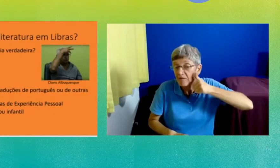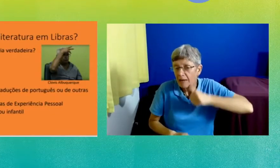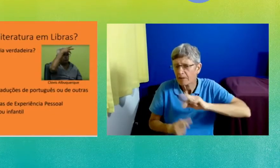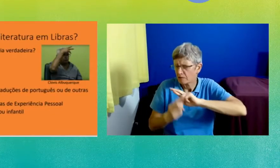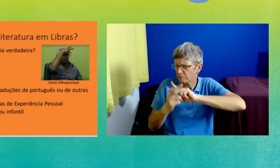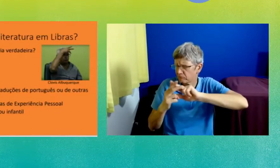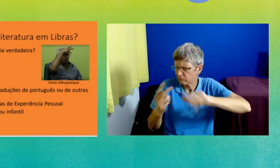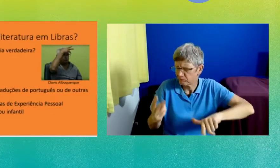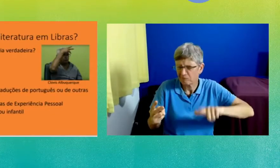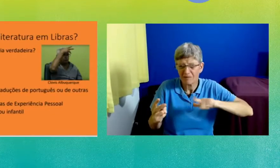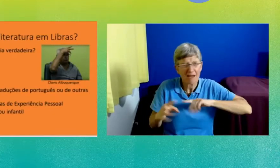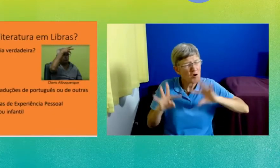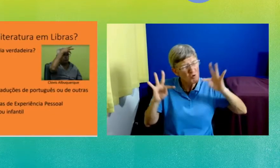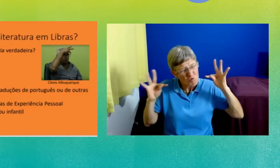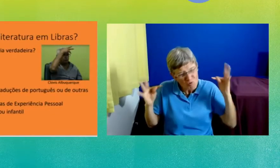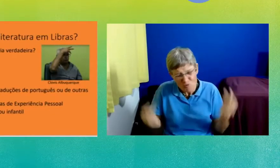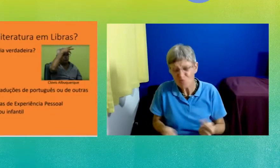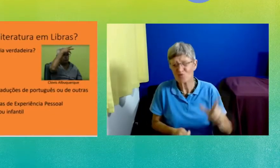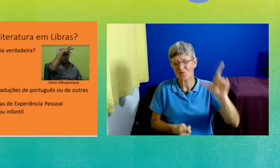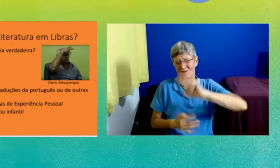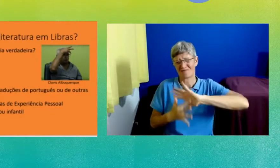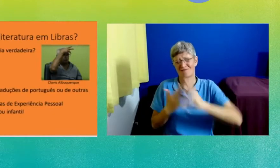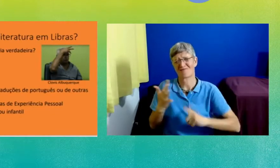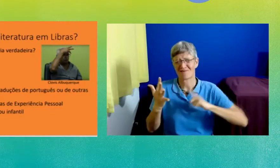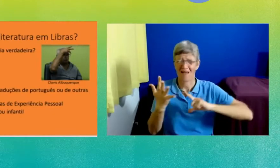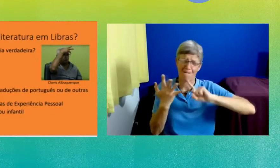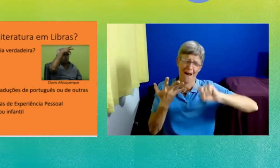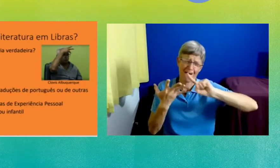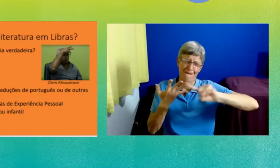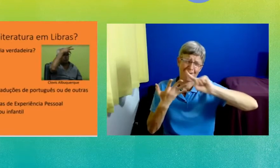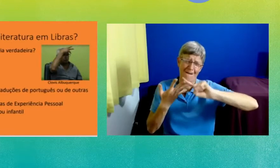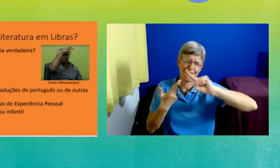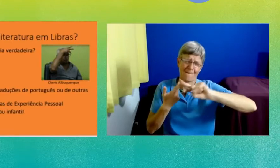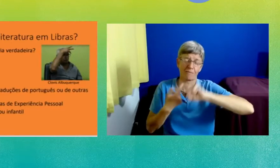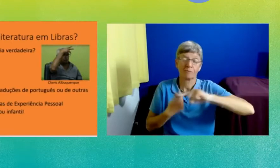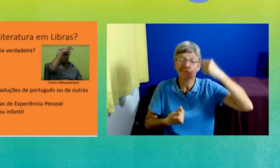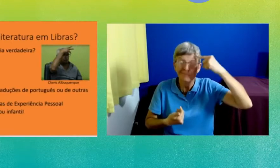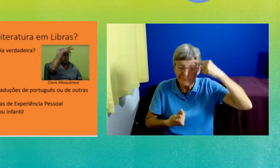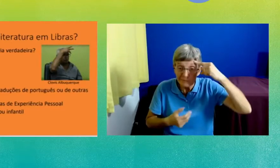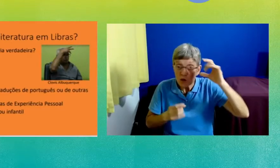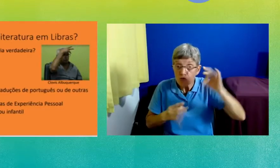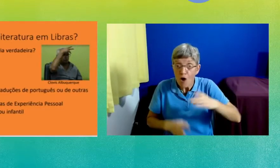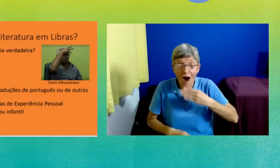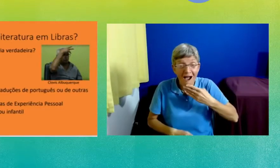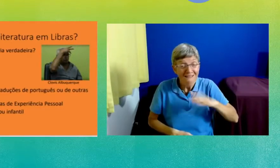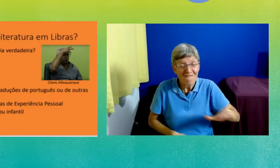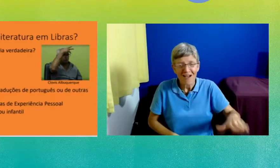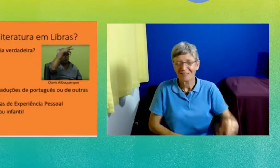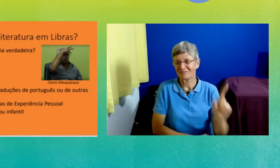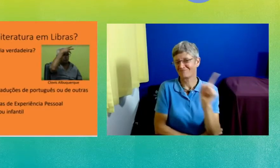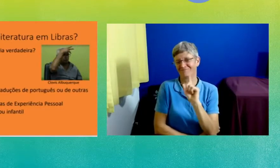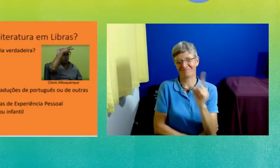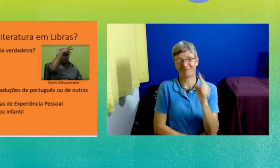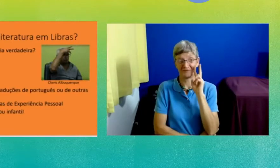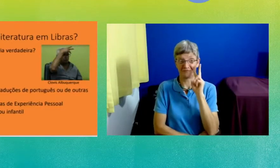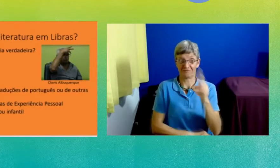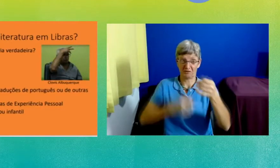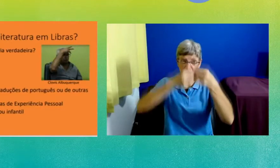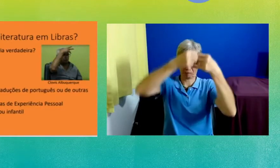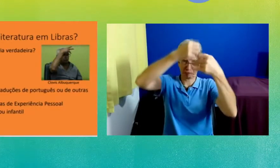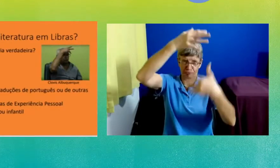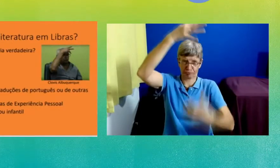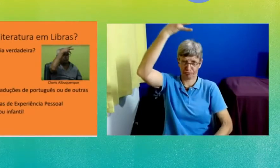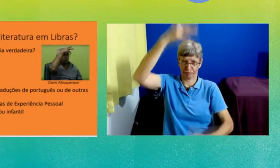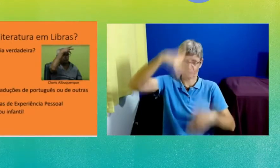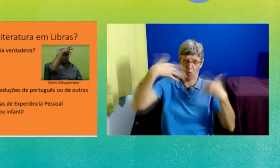tá? Através da literatura surda. Seja mulher, seja criança, né? A questão da família. Então, é importante pensar